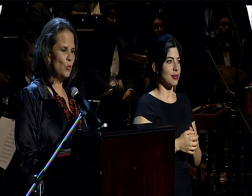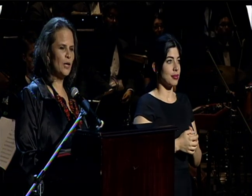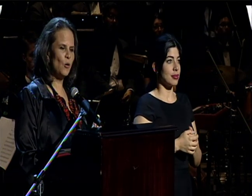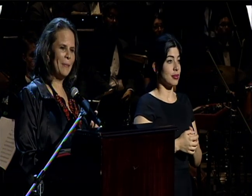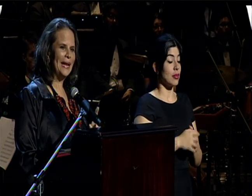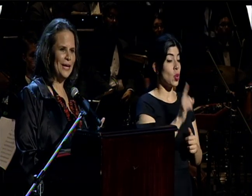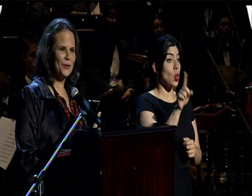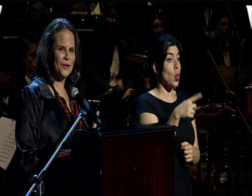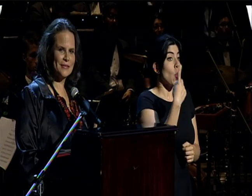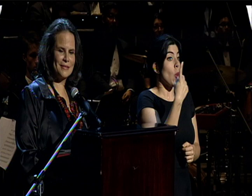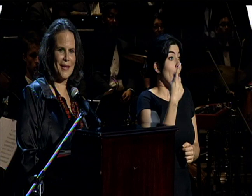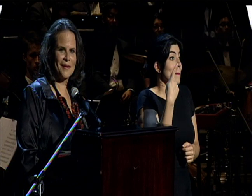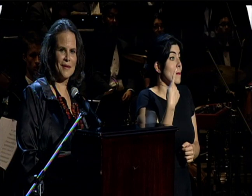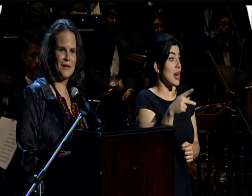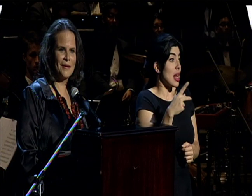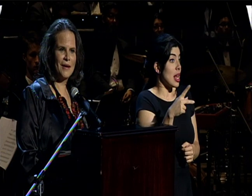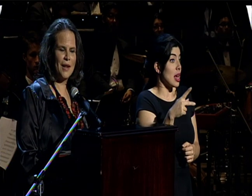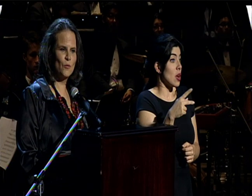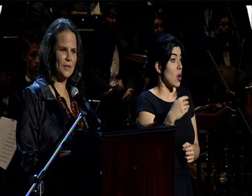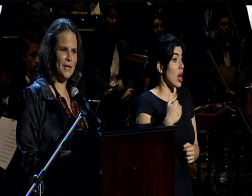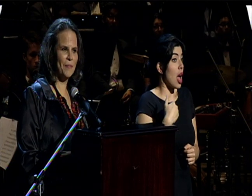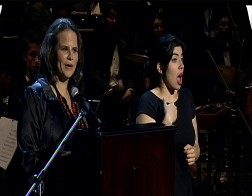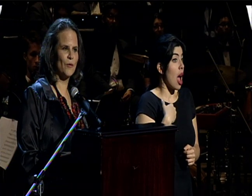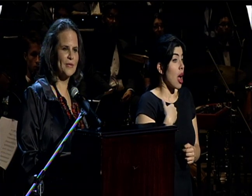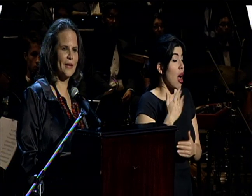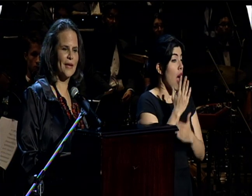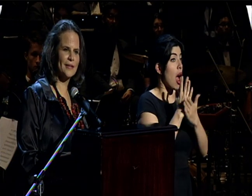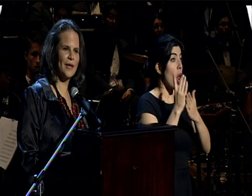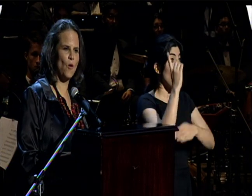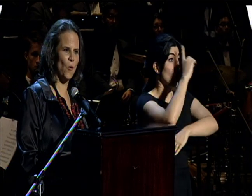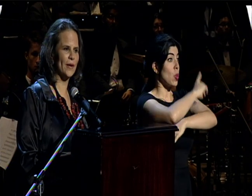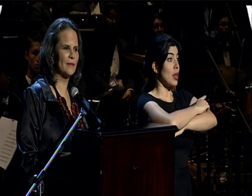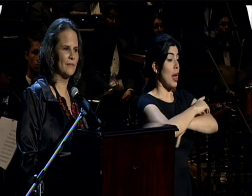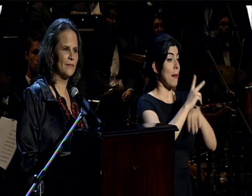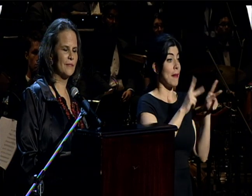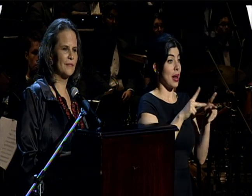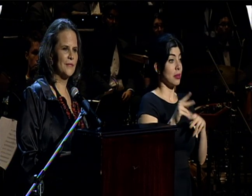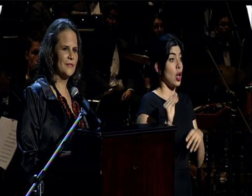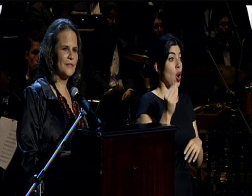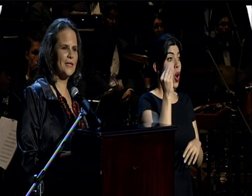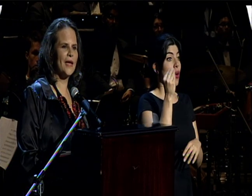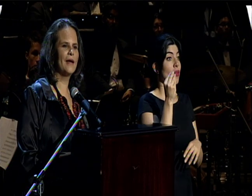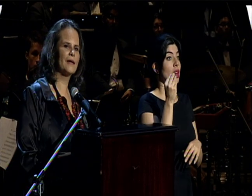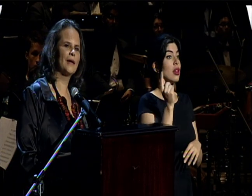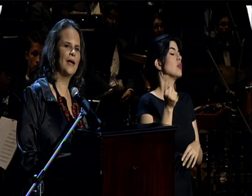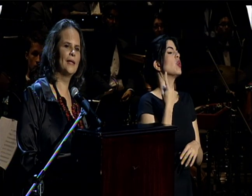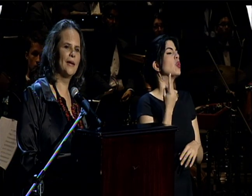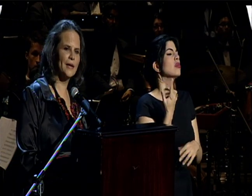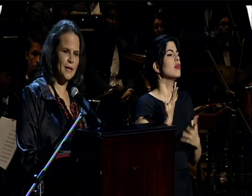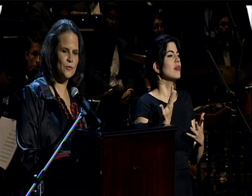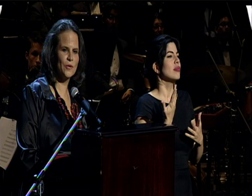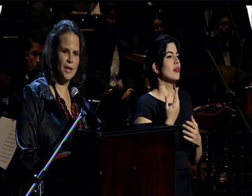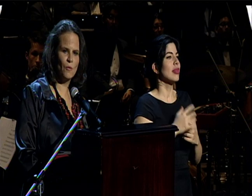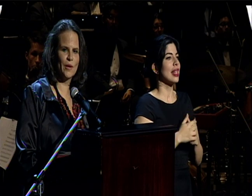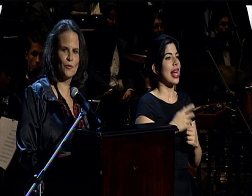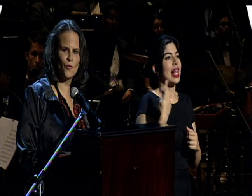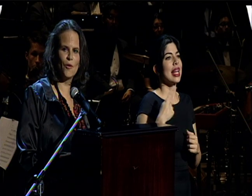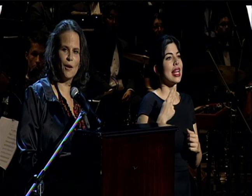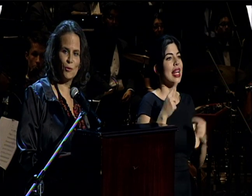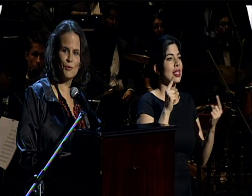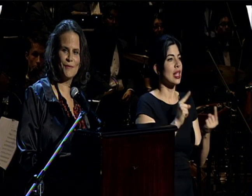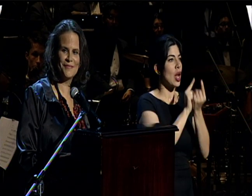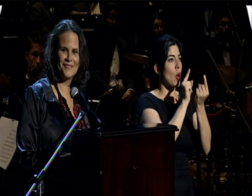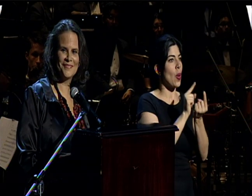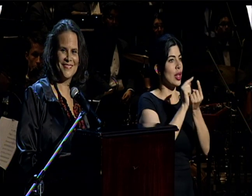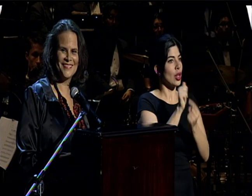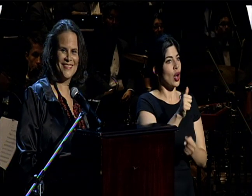que el único peligro que esté algún día para nuestra gente joven sea el del riesgo y el encuentro con